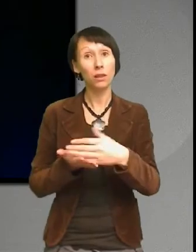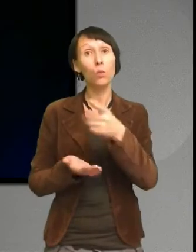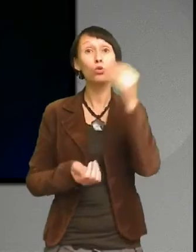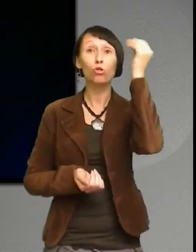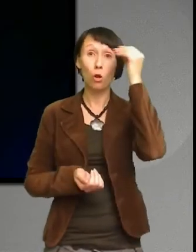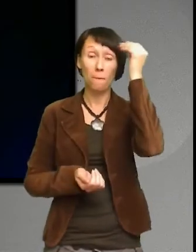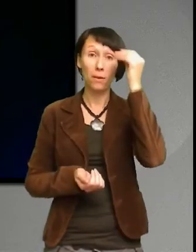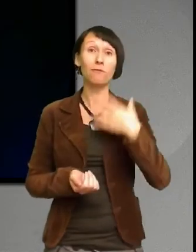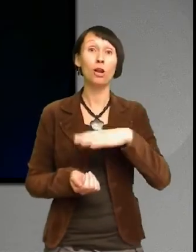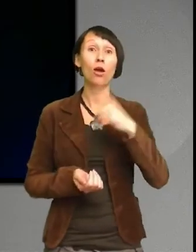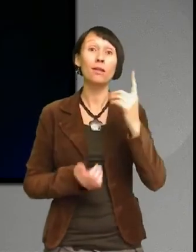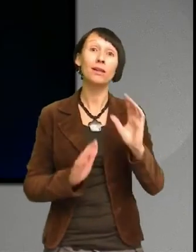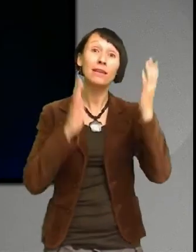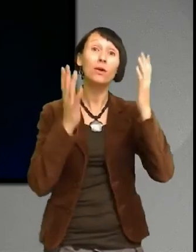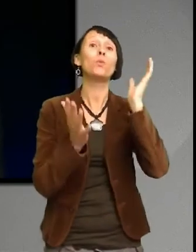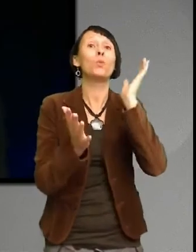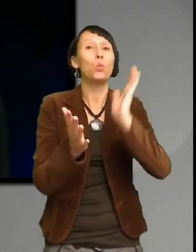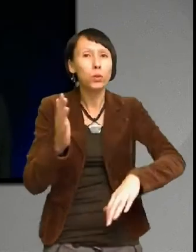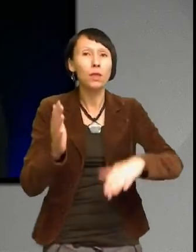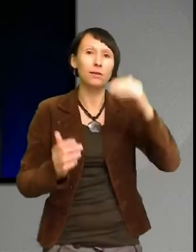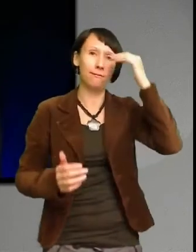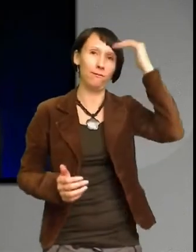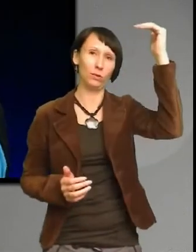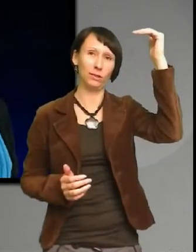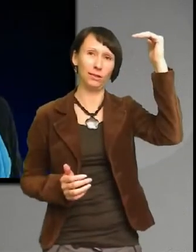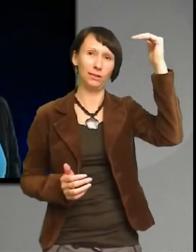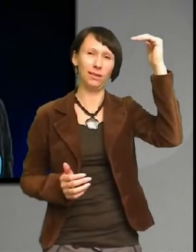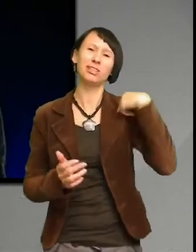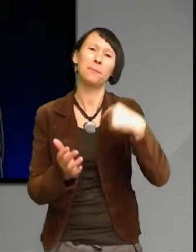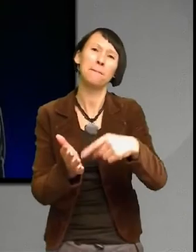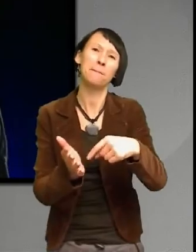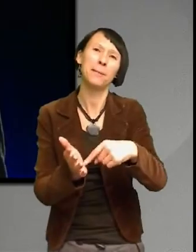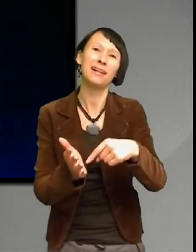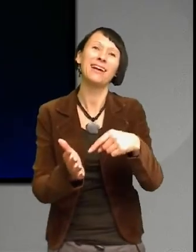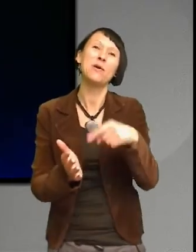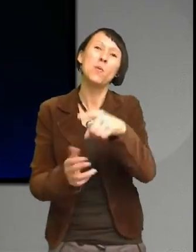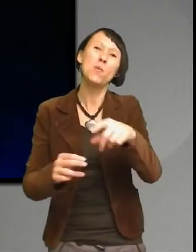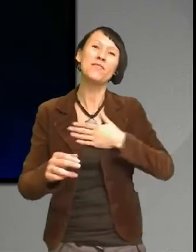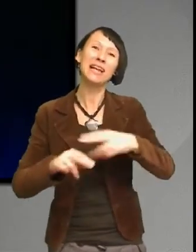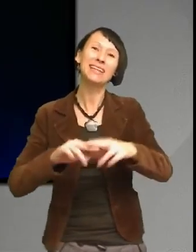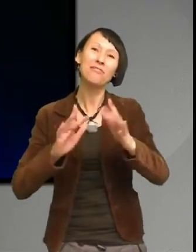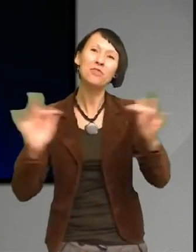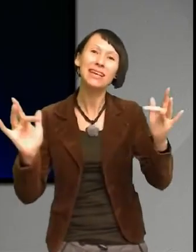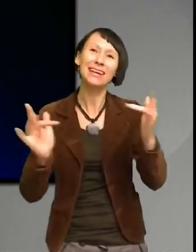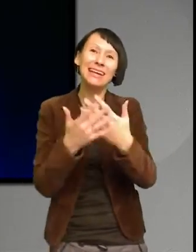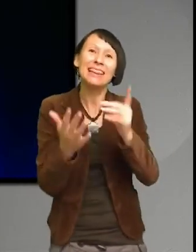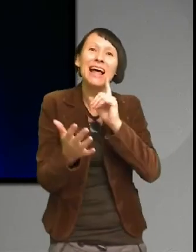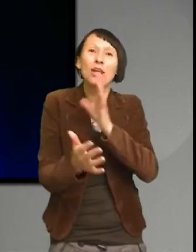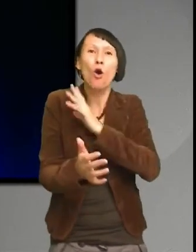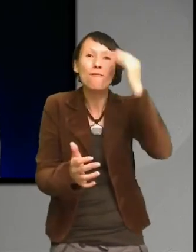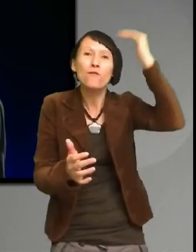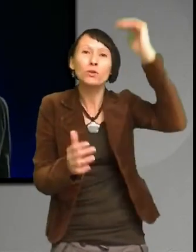utan någon vuxen. Jag menar utan att ha någon vuxen utan kring sig. Utan någon säkerhetsvakt.